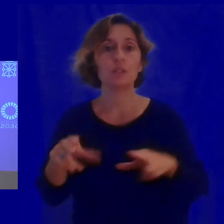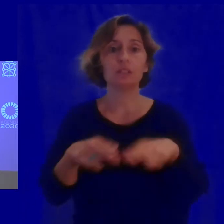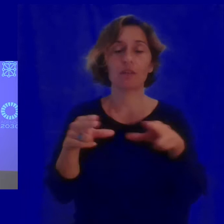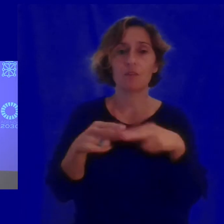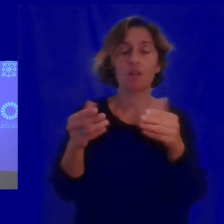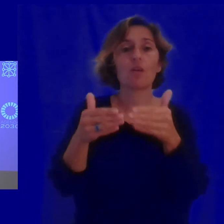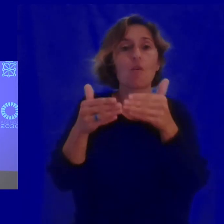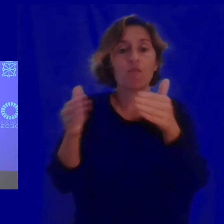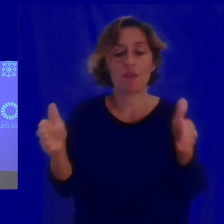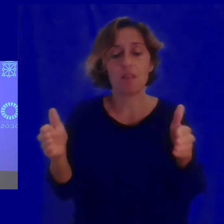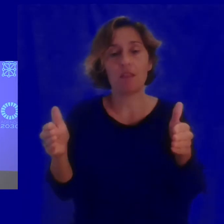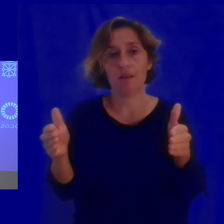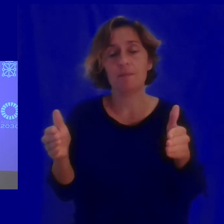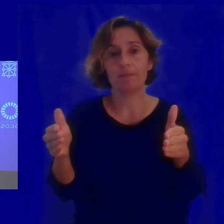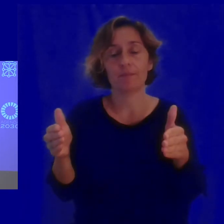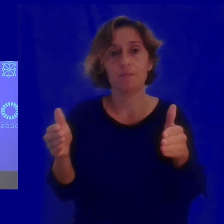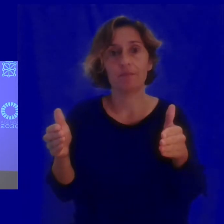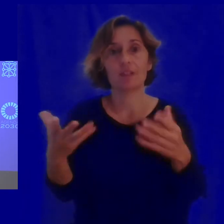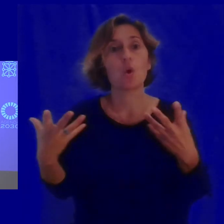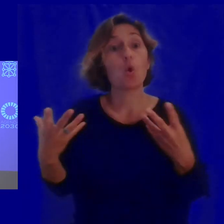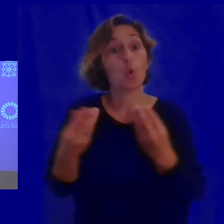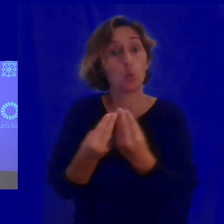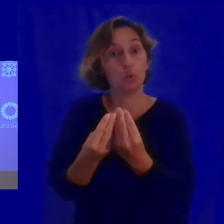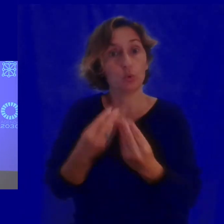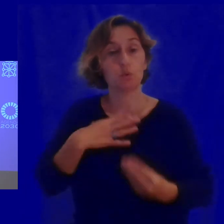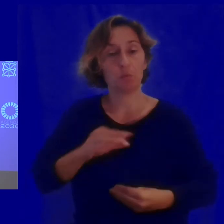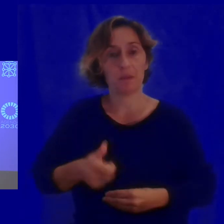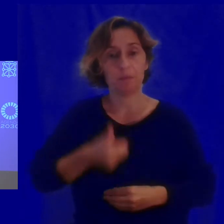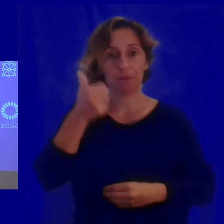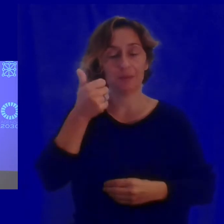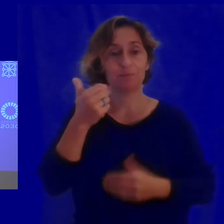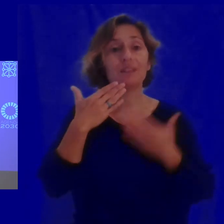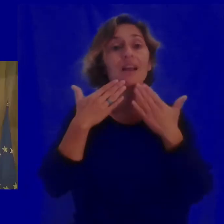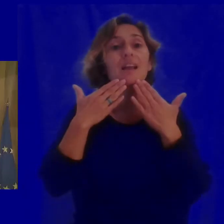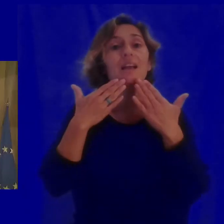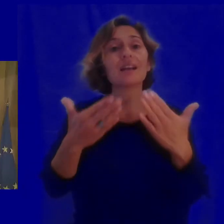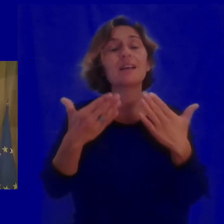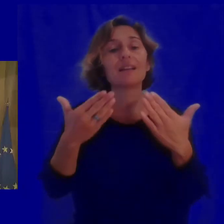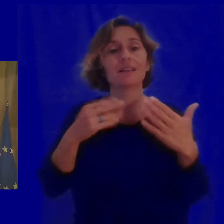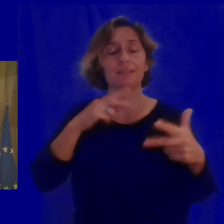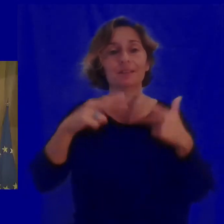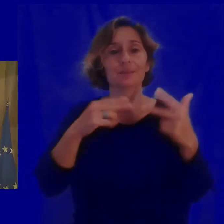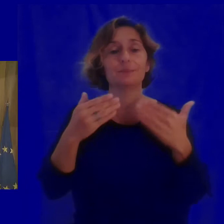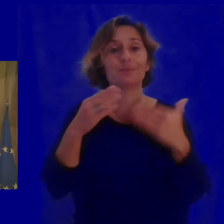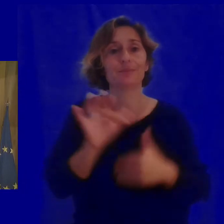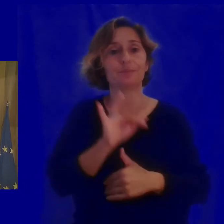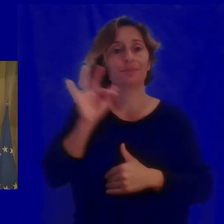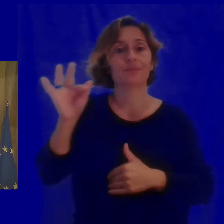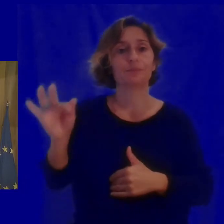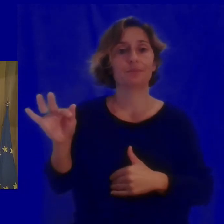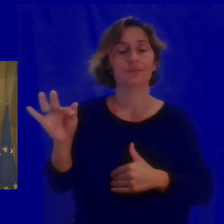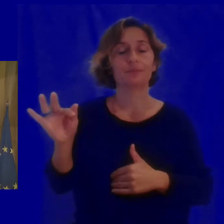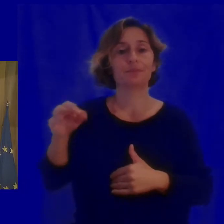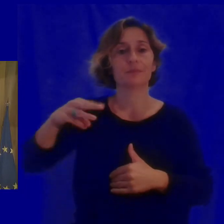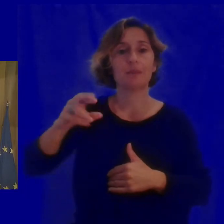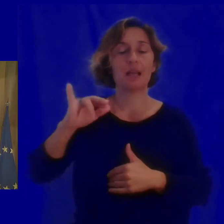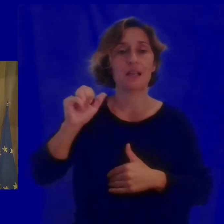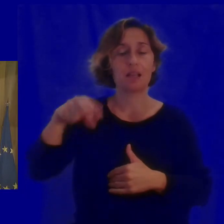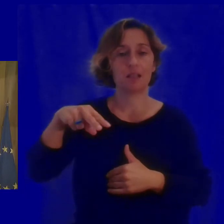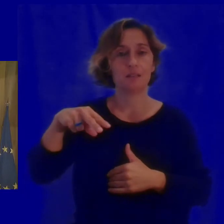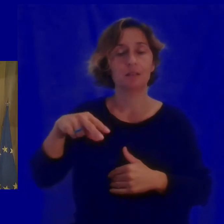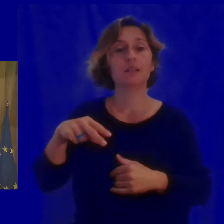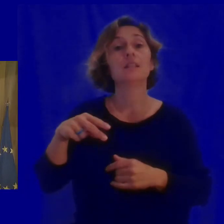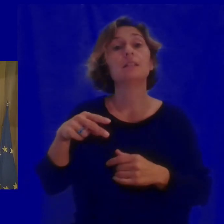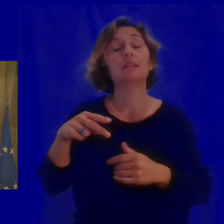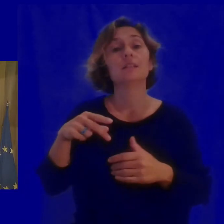sociedad. Juntos podemos mucho más. Muchas gracias, mila esker. Le paso la palabra a Marian Noín, directora gerente